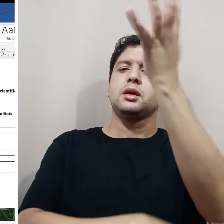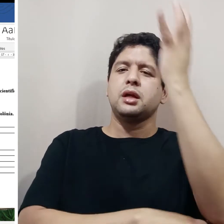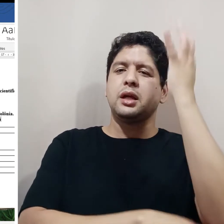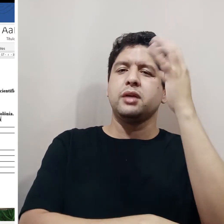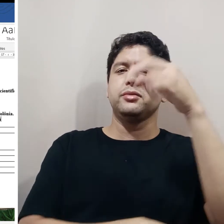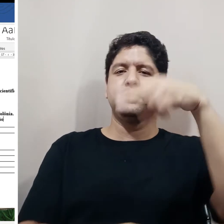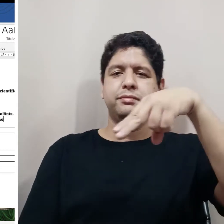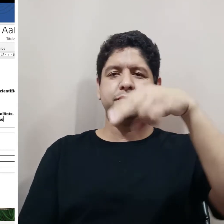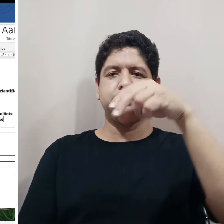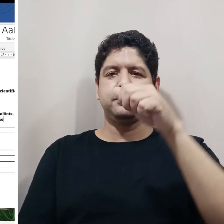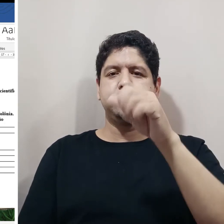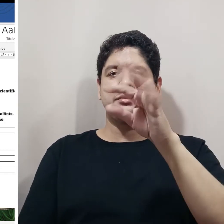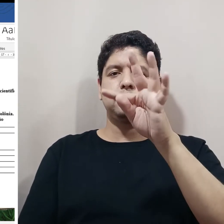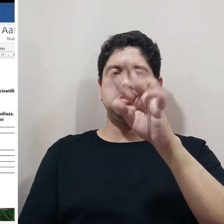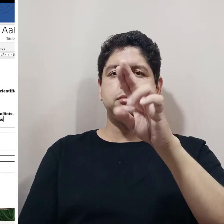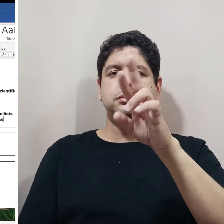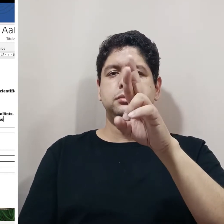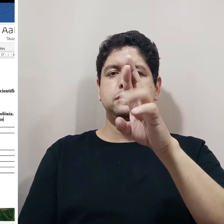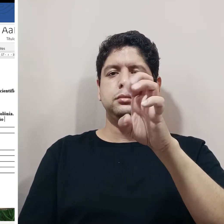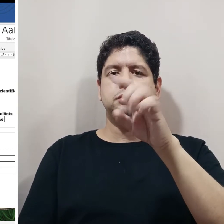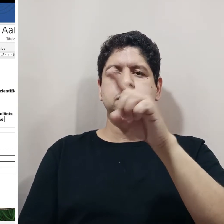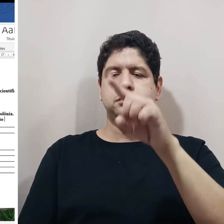a valorização